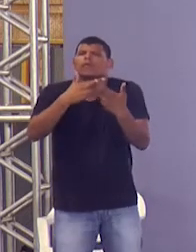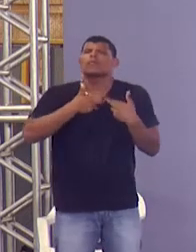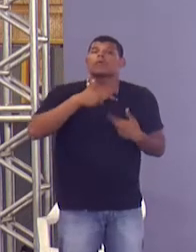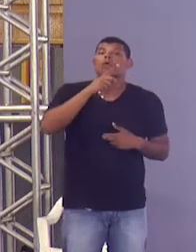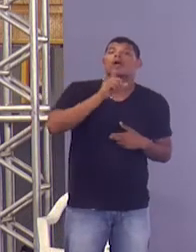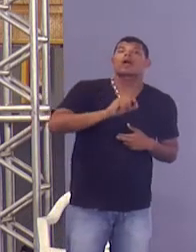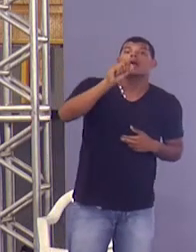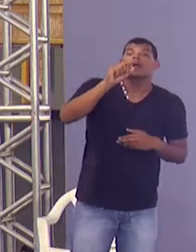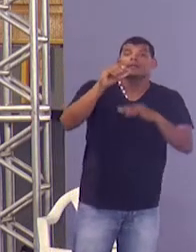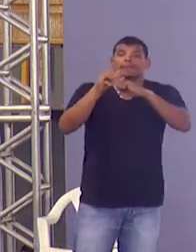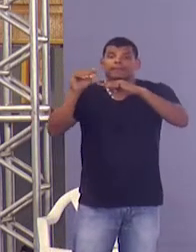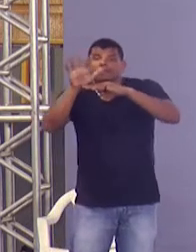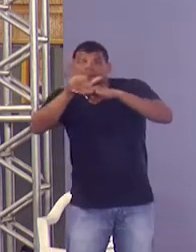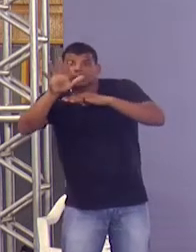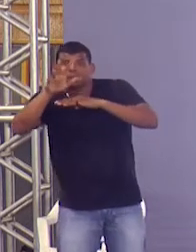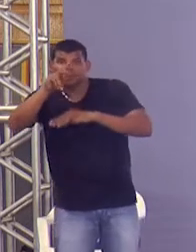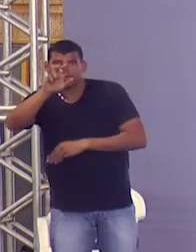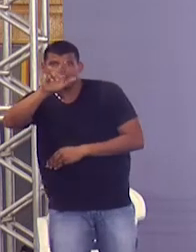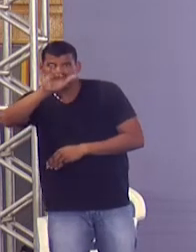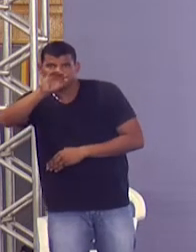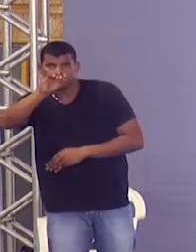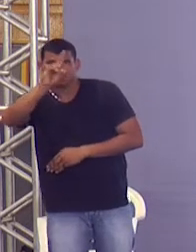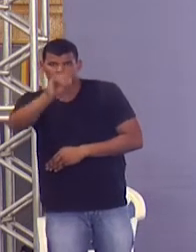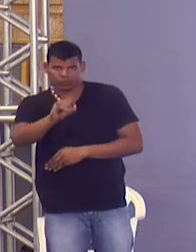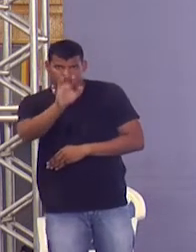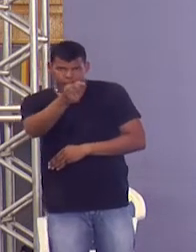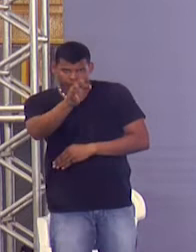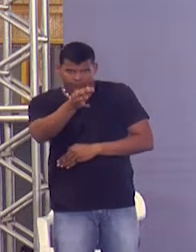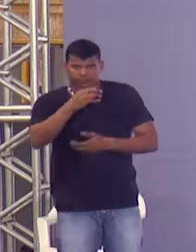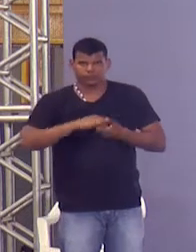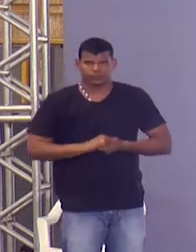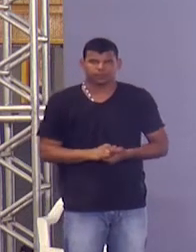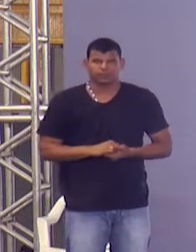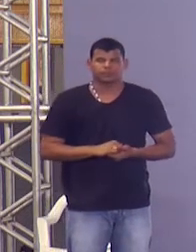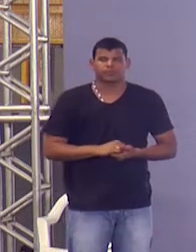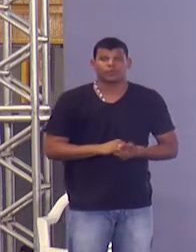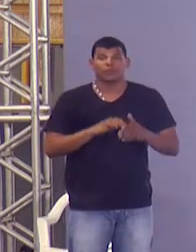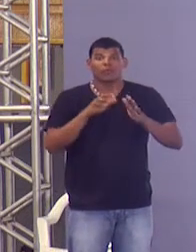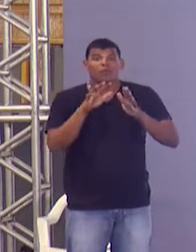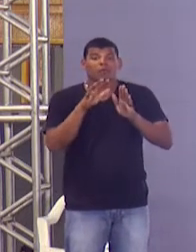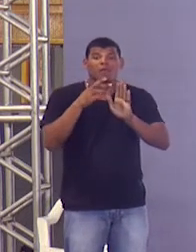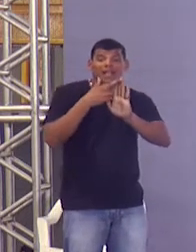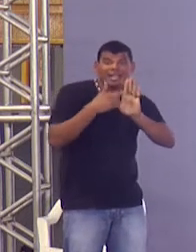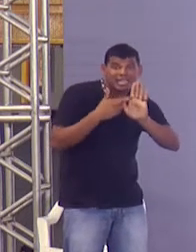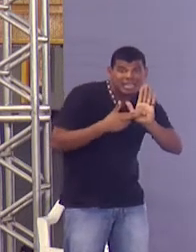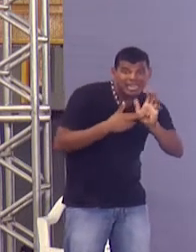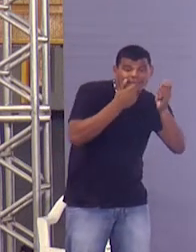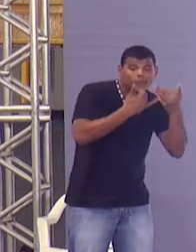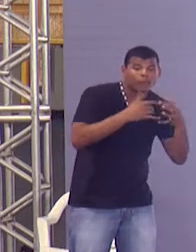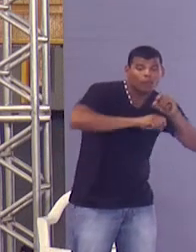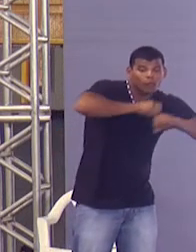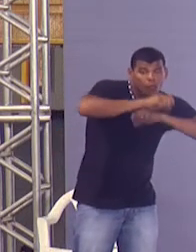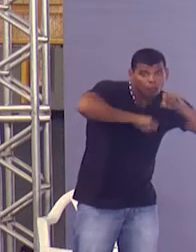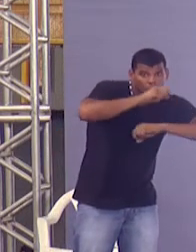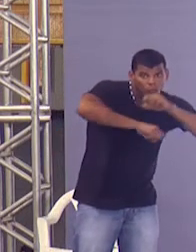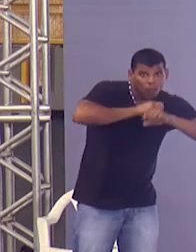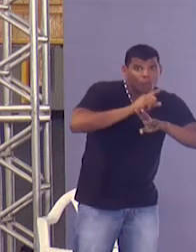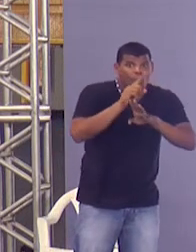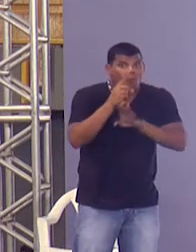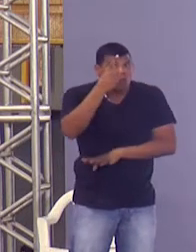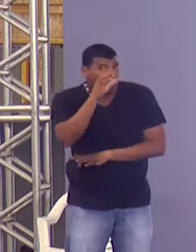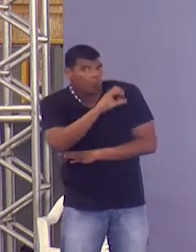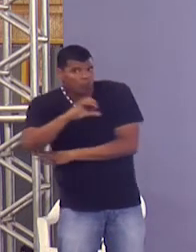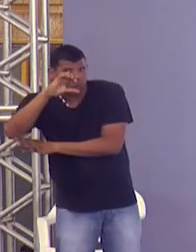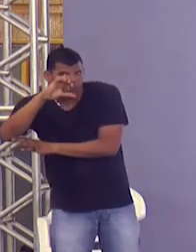ao período. Então eu só vou escrever um 9 embaixo. Porém, eu agora vou ter